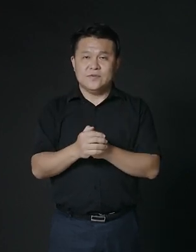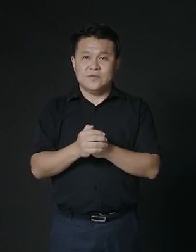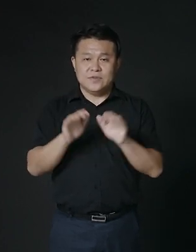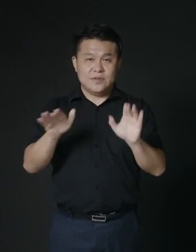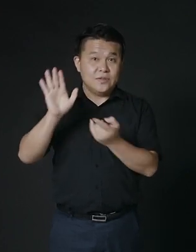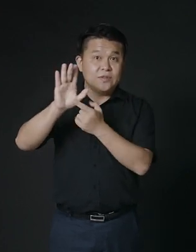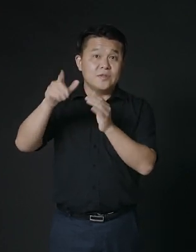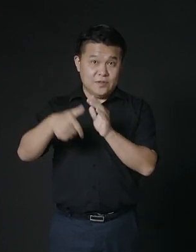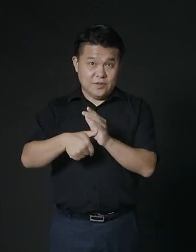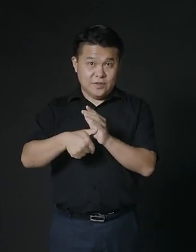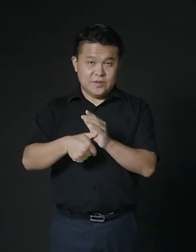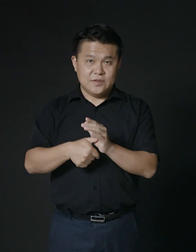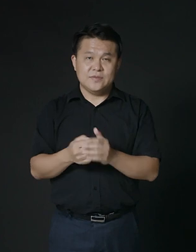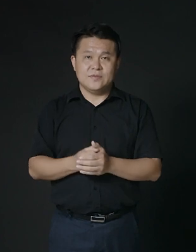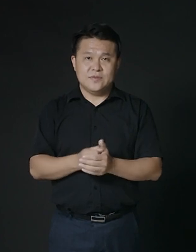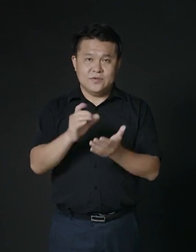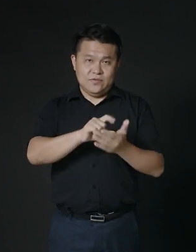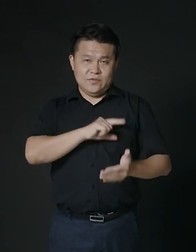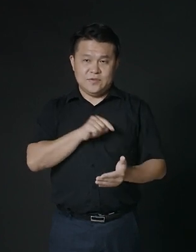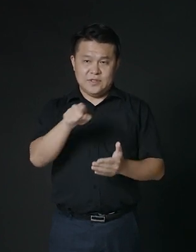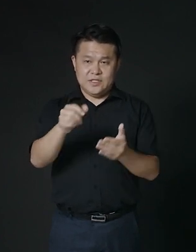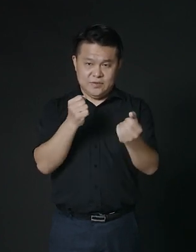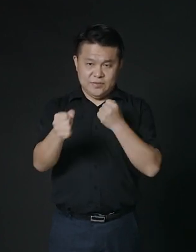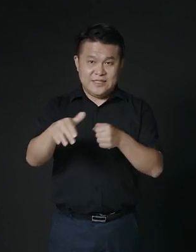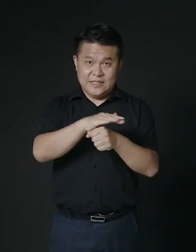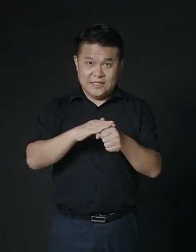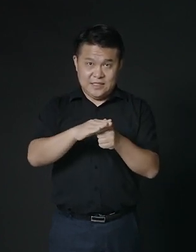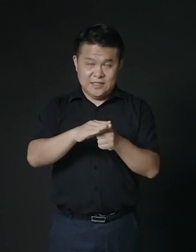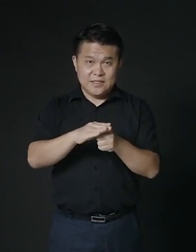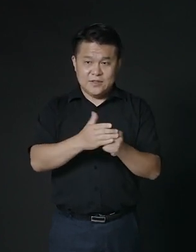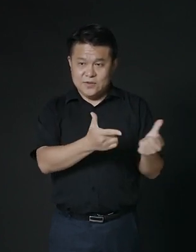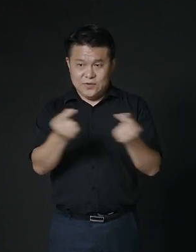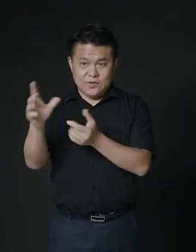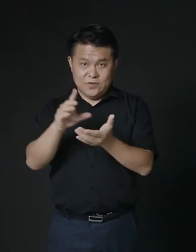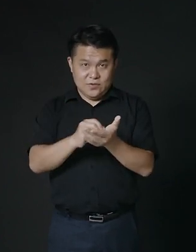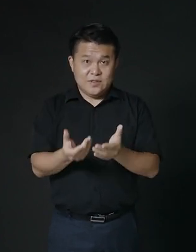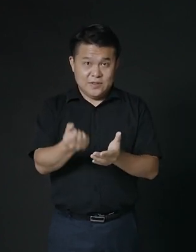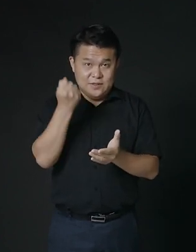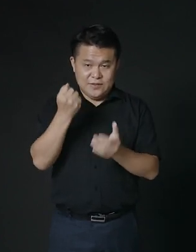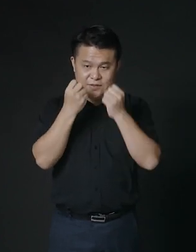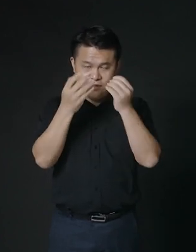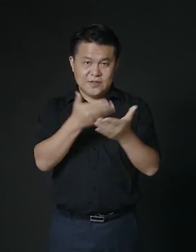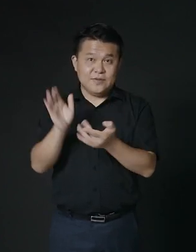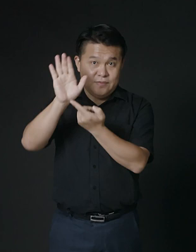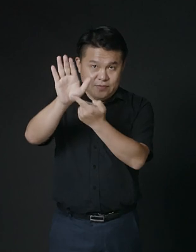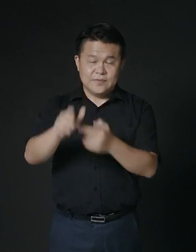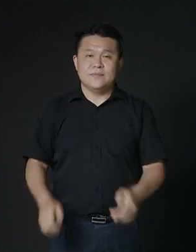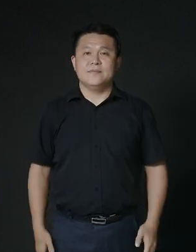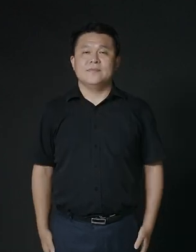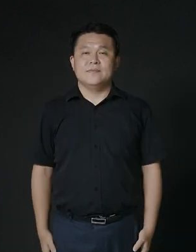이번 전시에서 그럼에도 불구하고 사랑 이라는 공통된 주제로 신작을 선보입니다